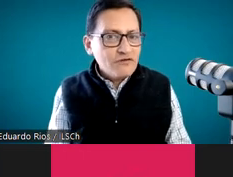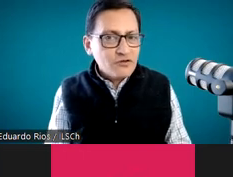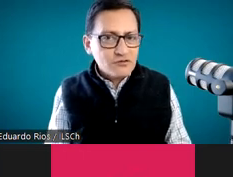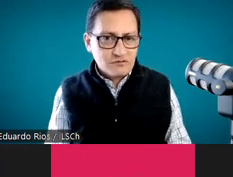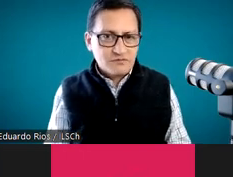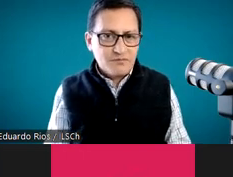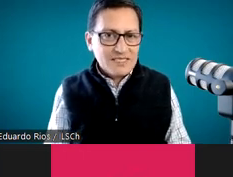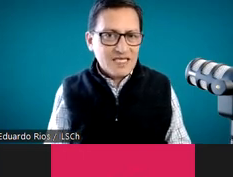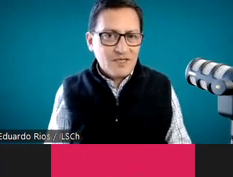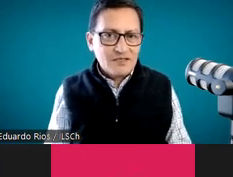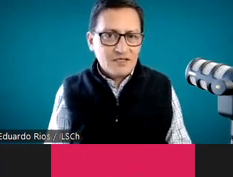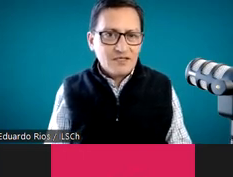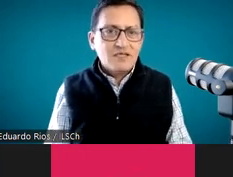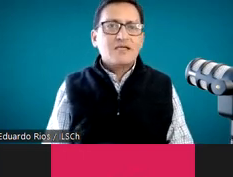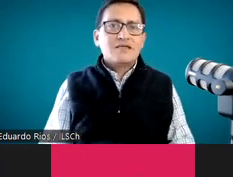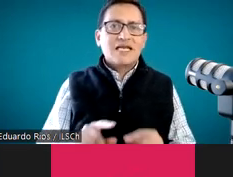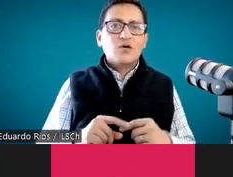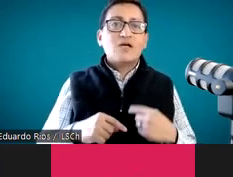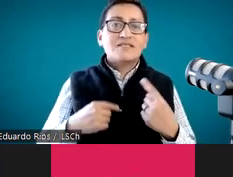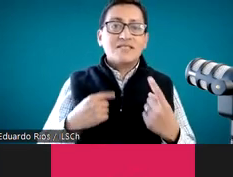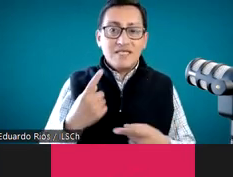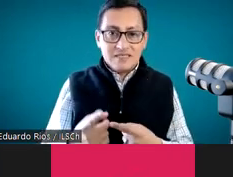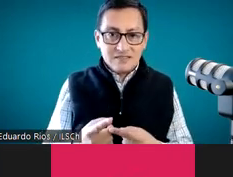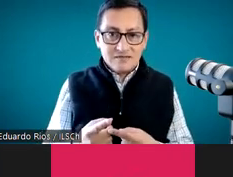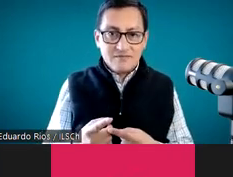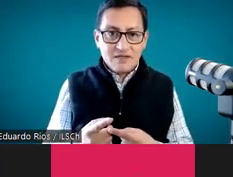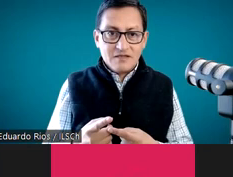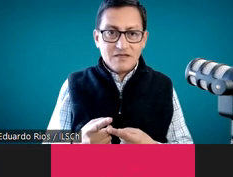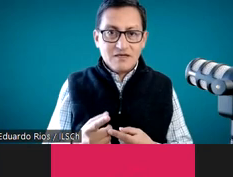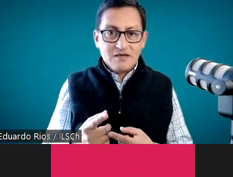los verbos prácticamente de lengua de señas,